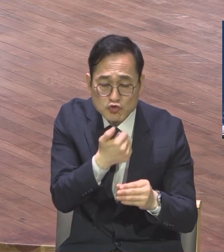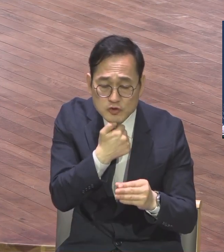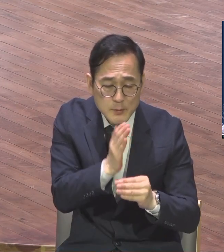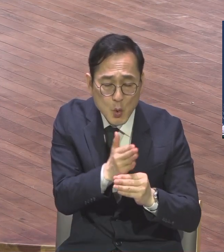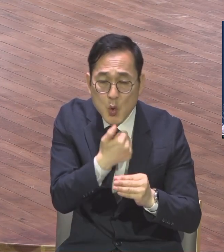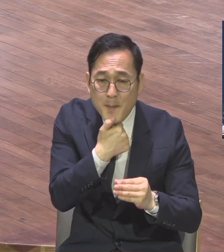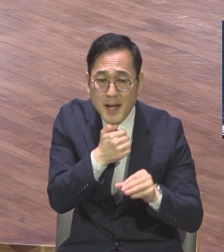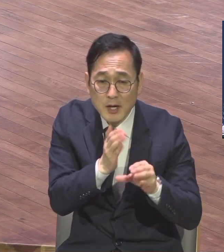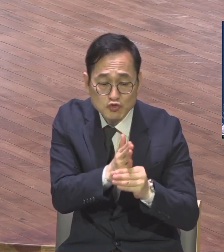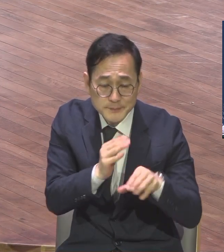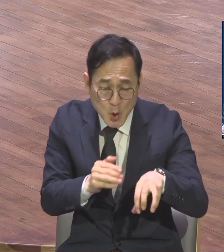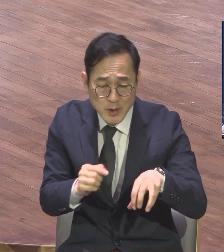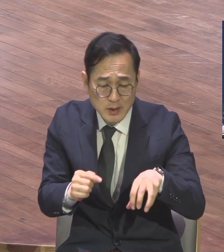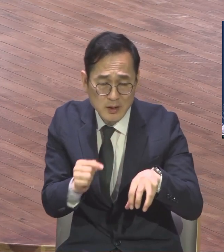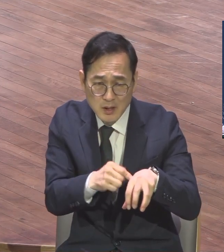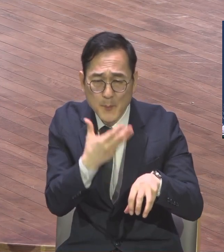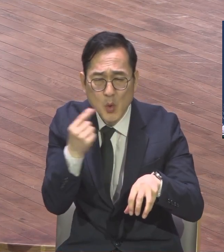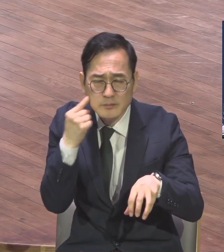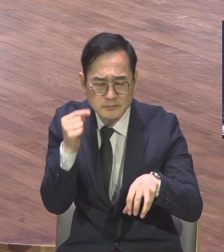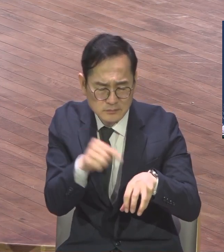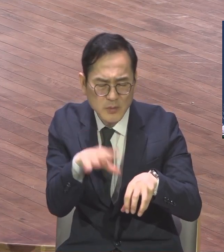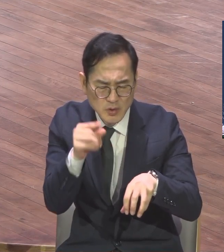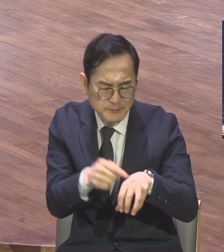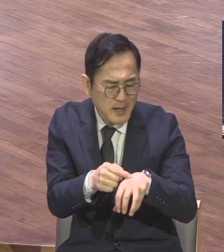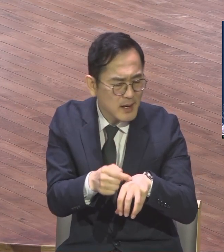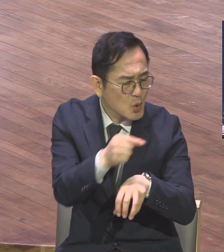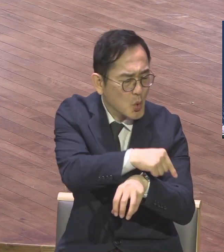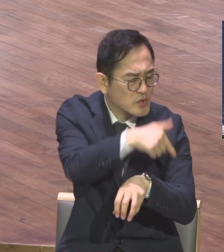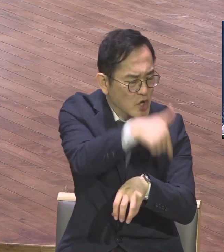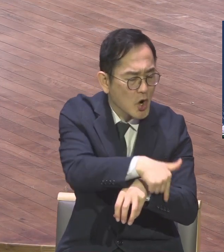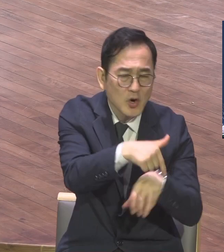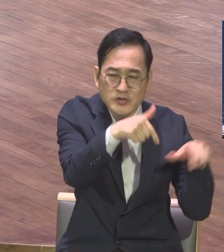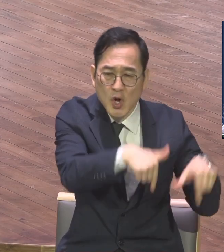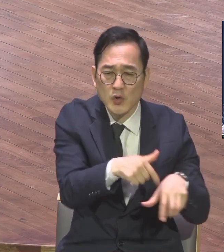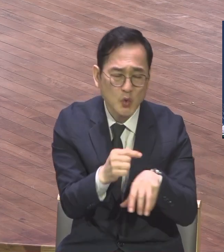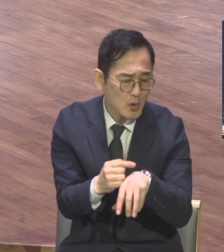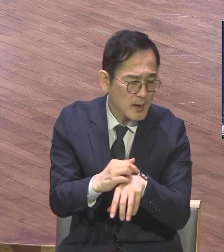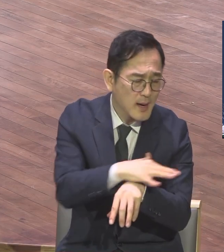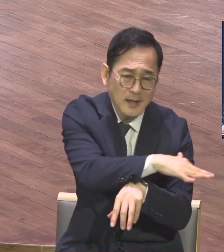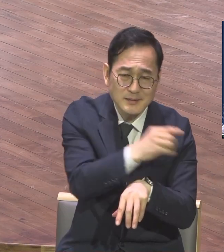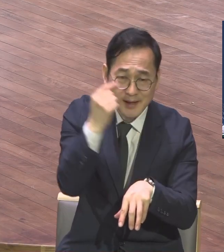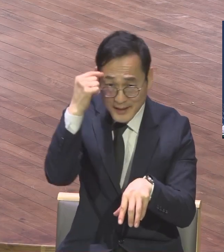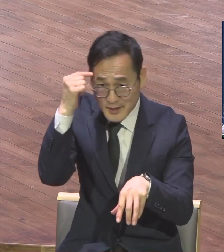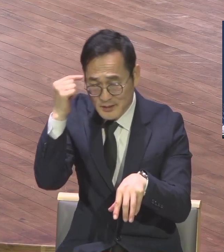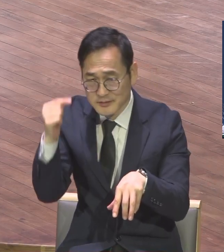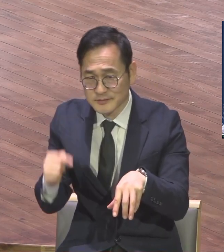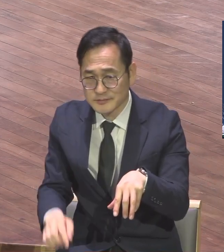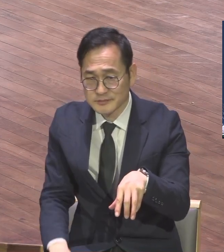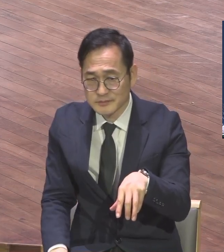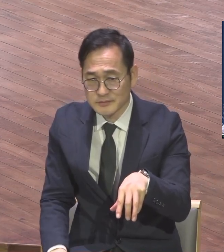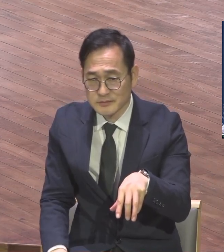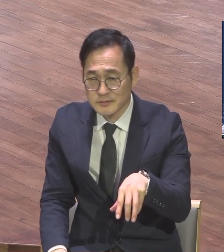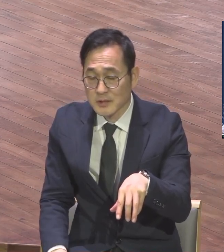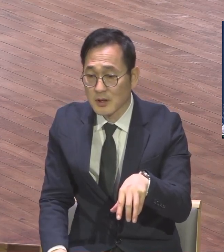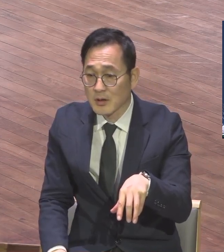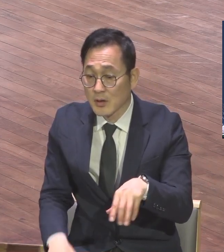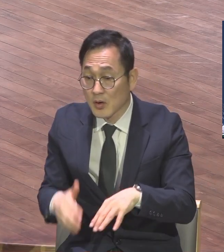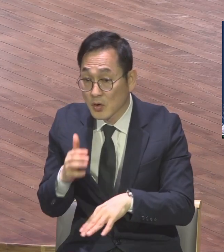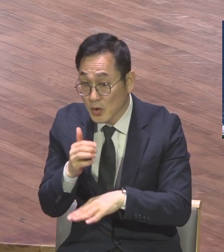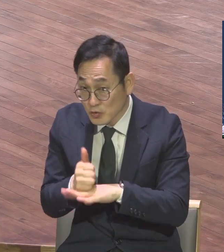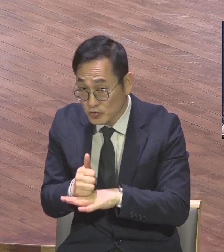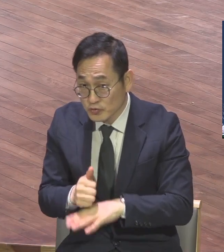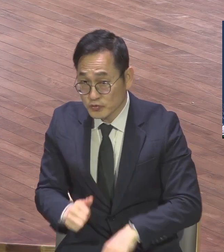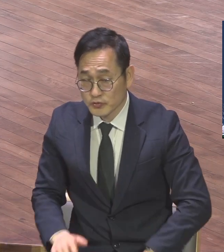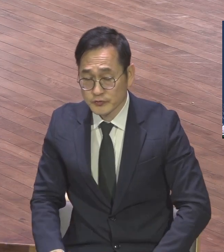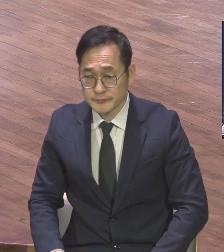의미에서 사도 바울에게 지리적인 차원을 넘어서 가장 멀었던 땅 끝은